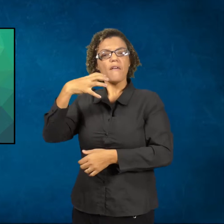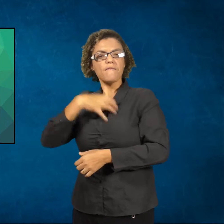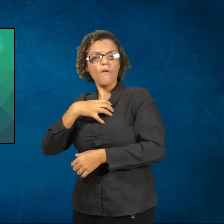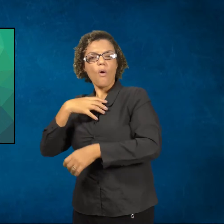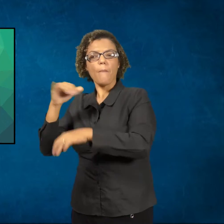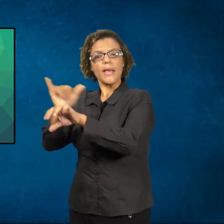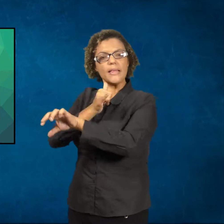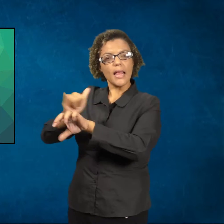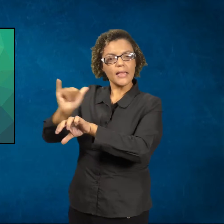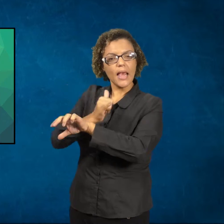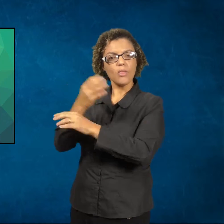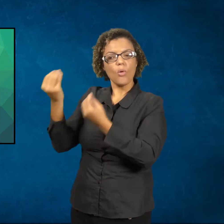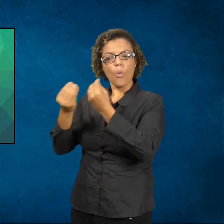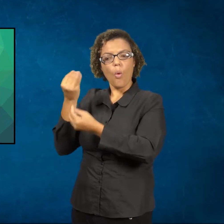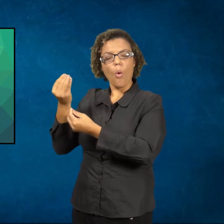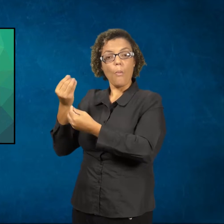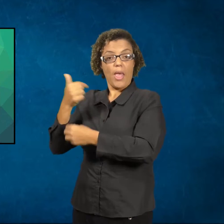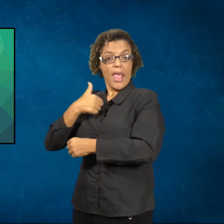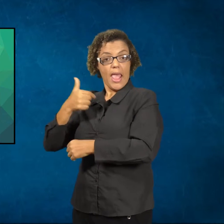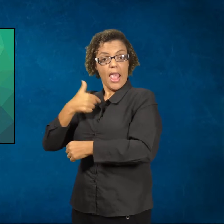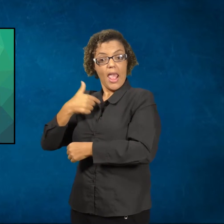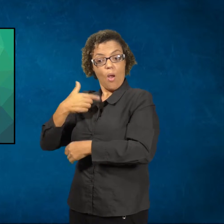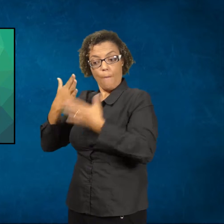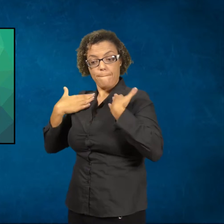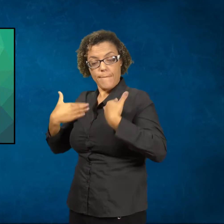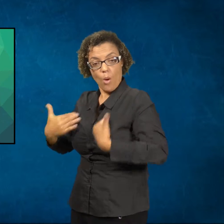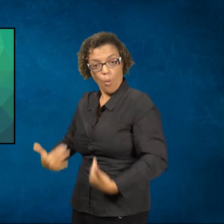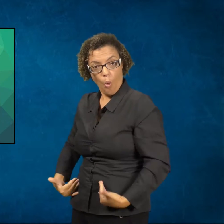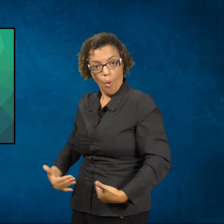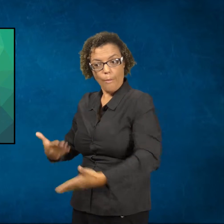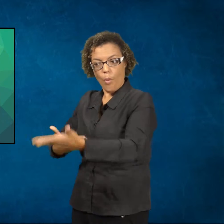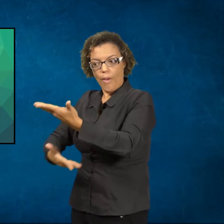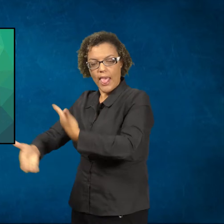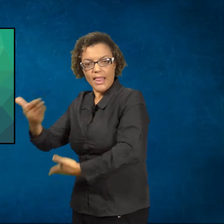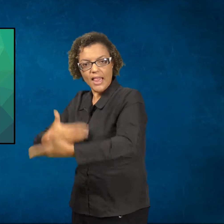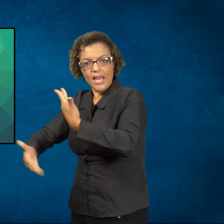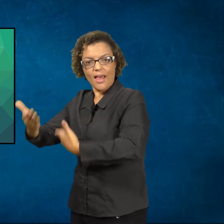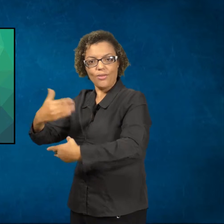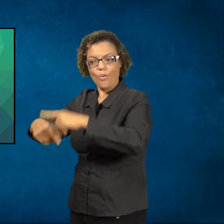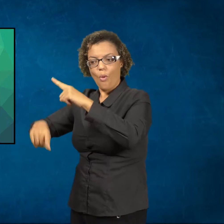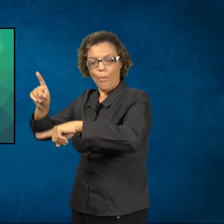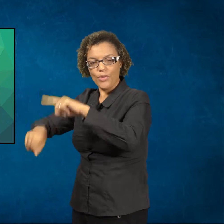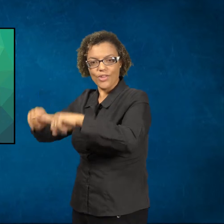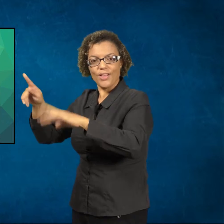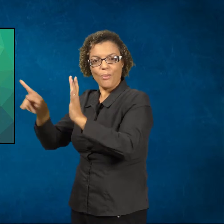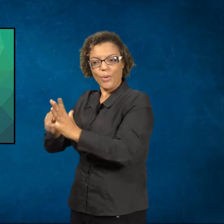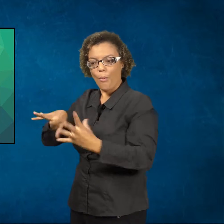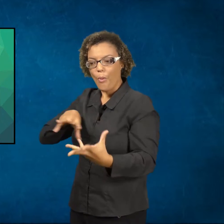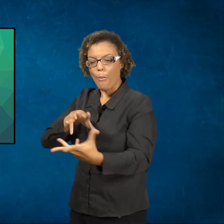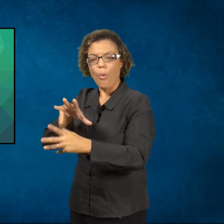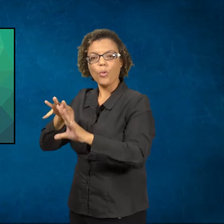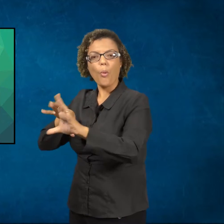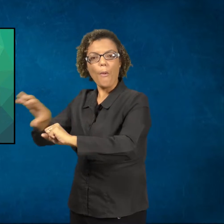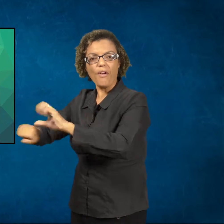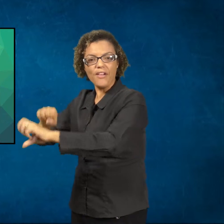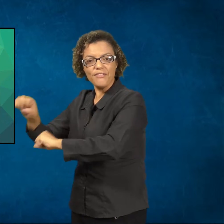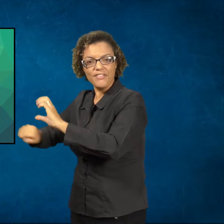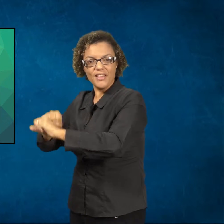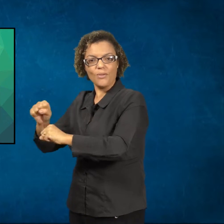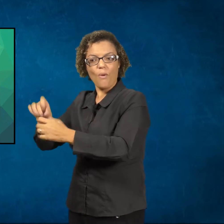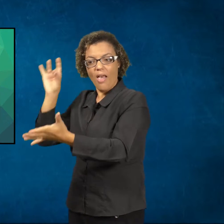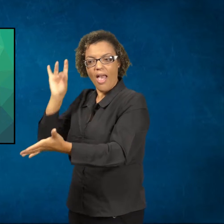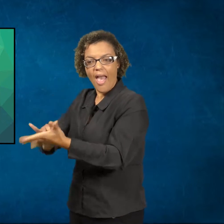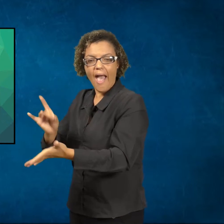interage biologicamente com o real, com os objetos do mundo físico, seja por meio de processos